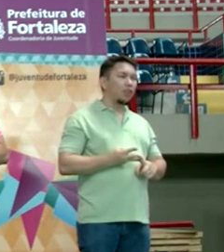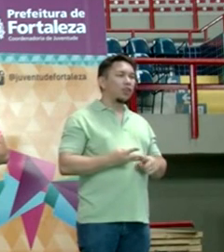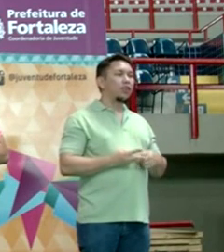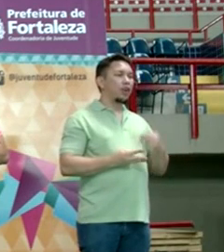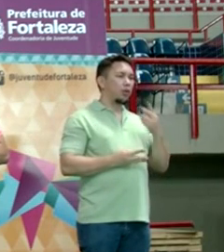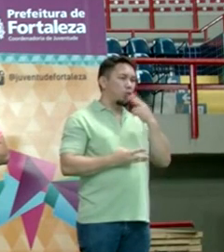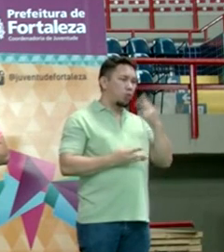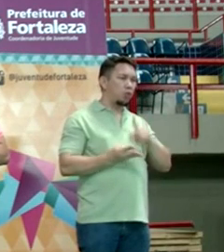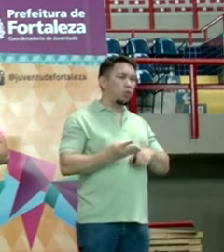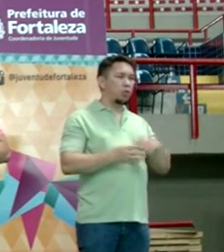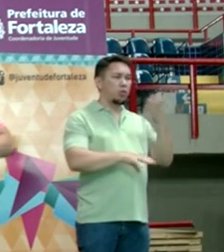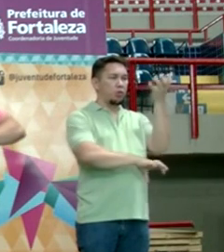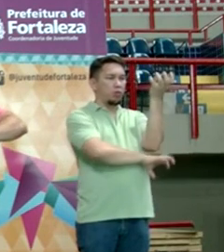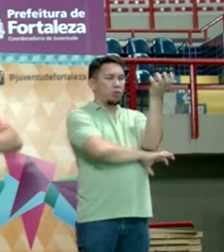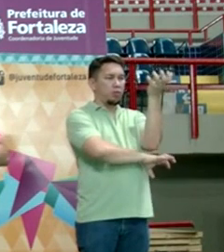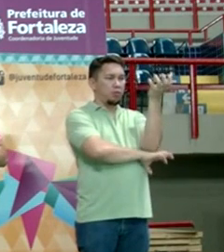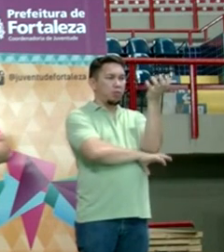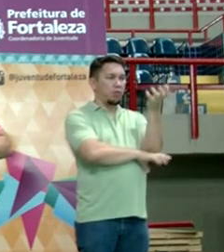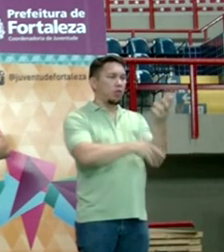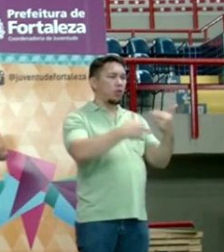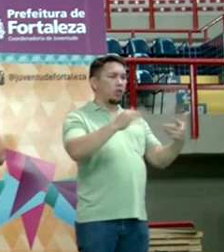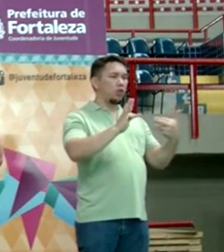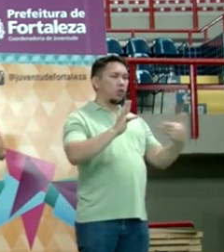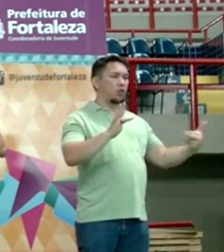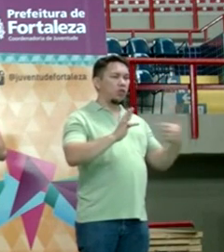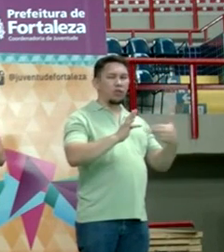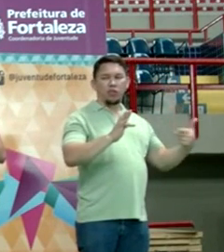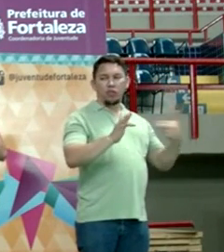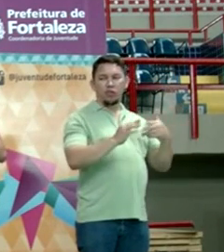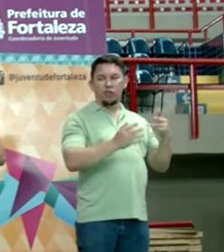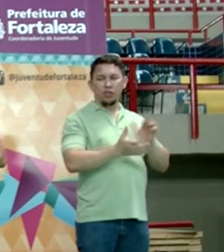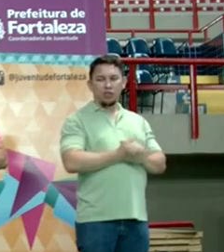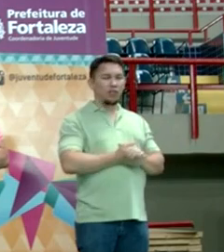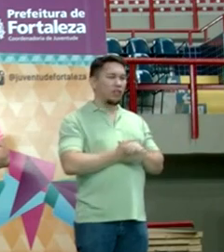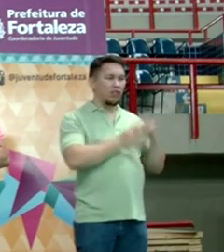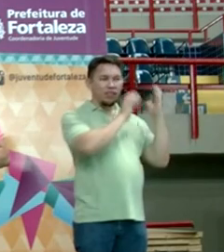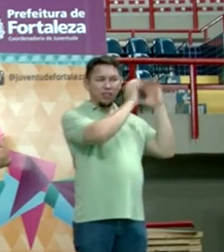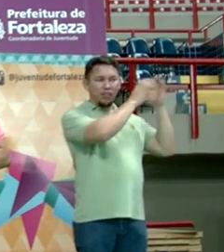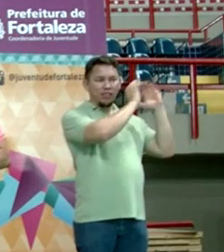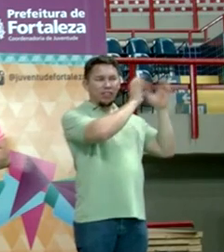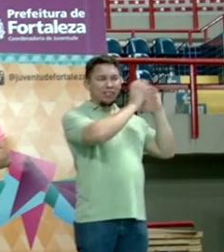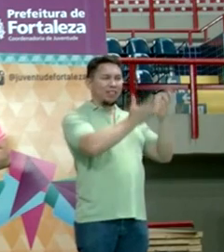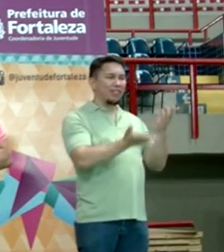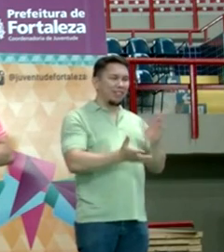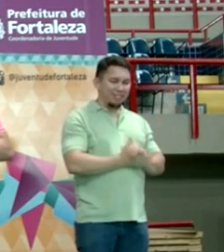fumo, abacaxi, limão, só produto. Coco.